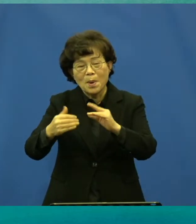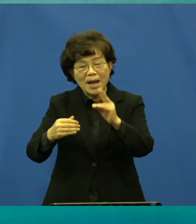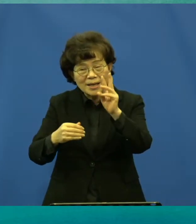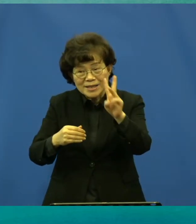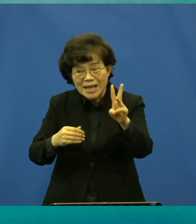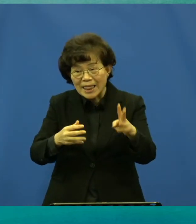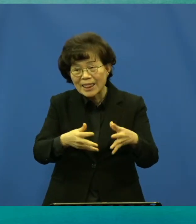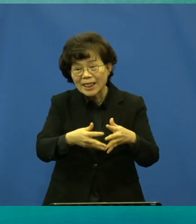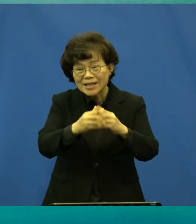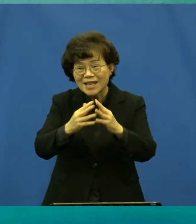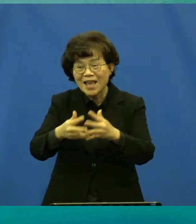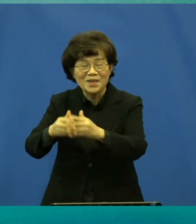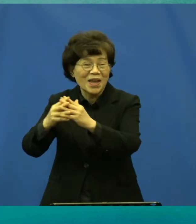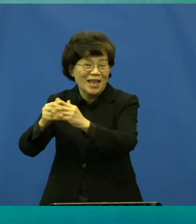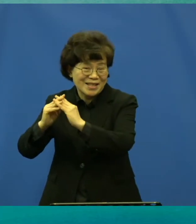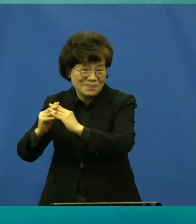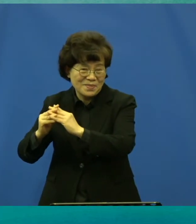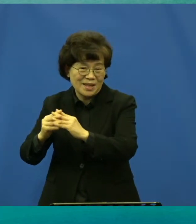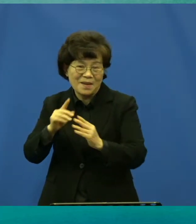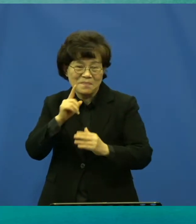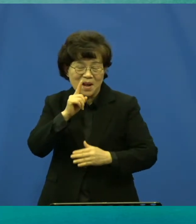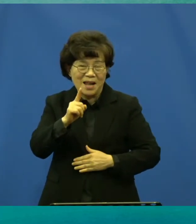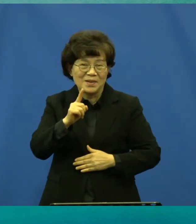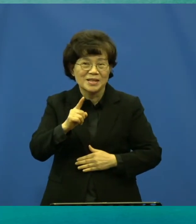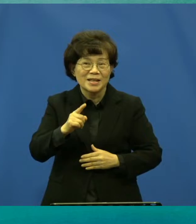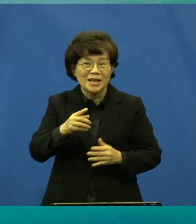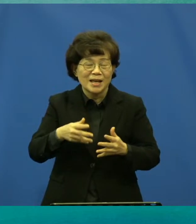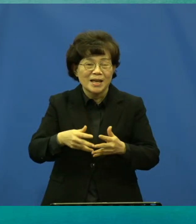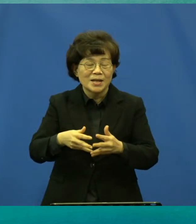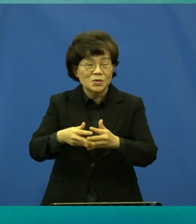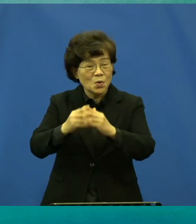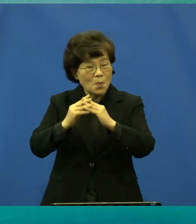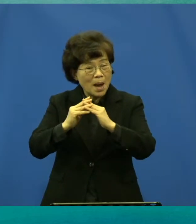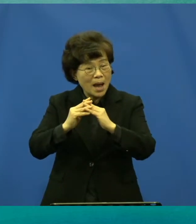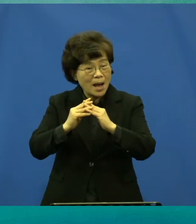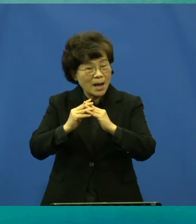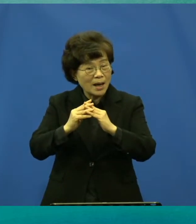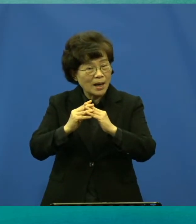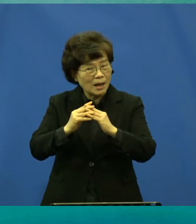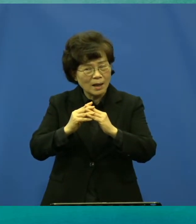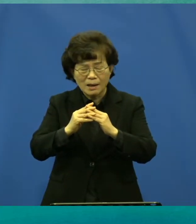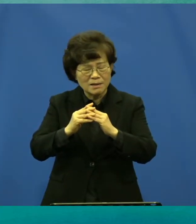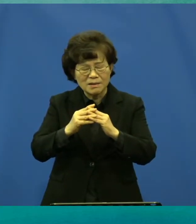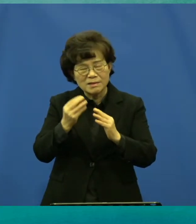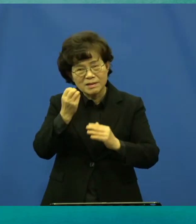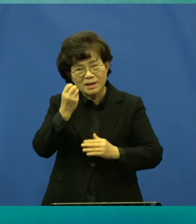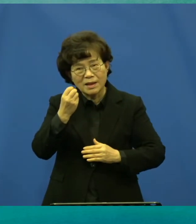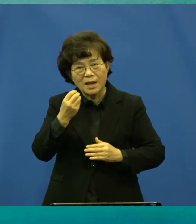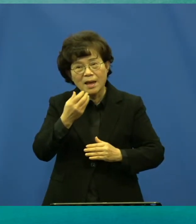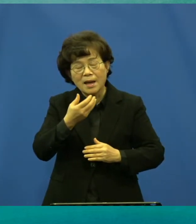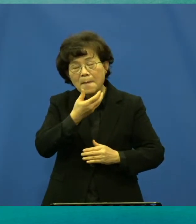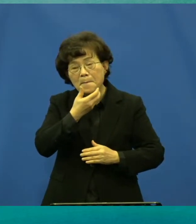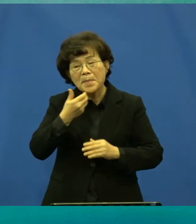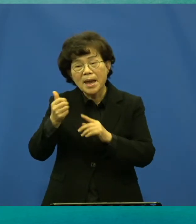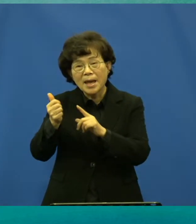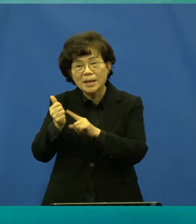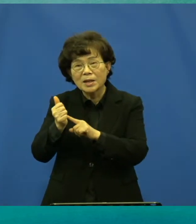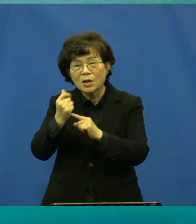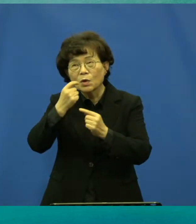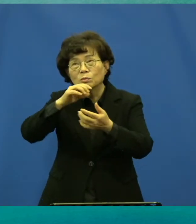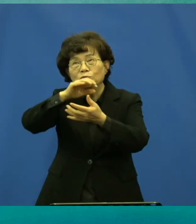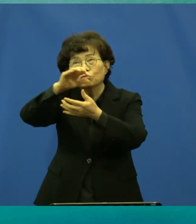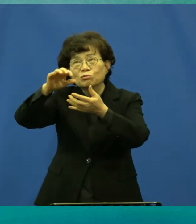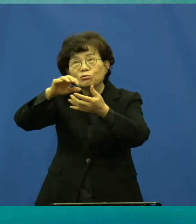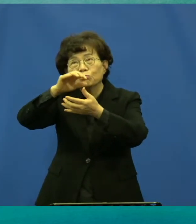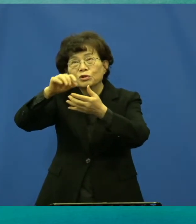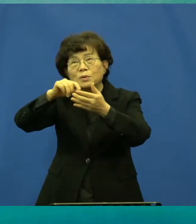뜬금없는 얘기를 합니다. 지금 초막 운운할 때가 아닙니다. 근데 베드로는 이 구름 위에서 살고